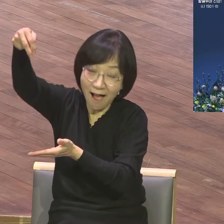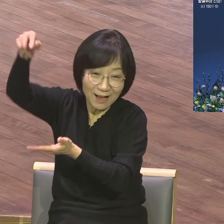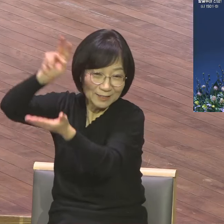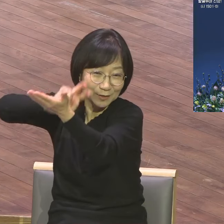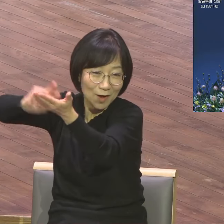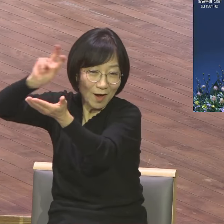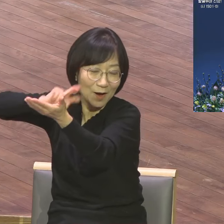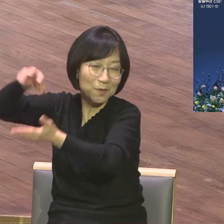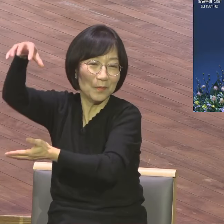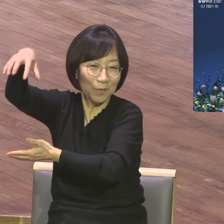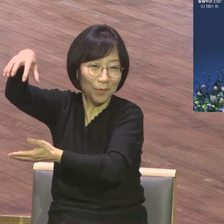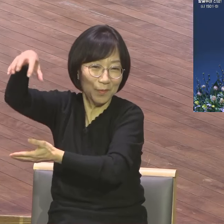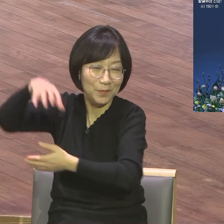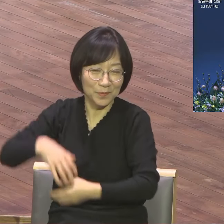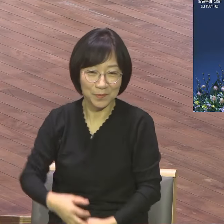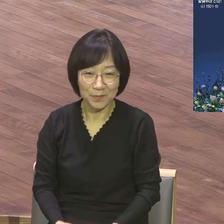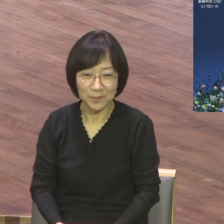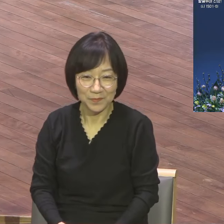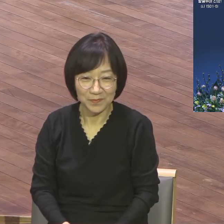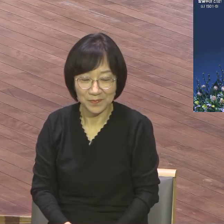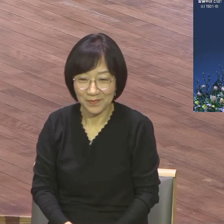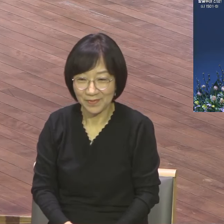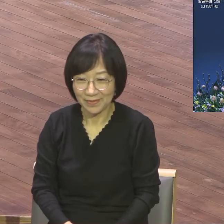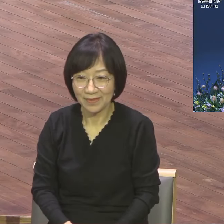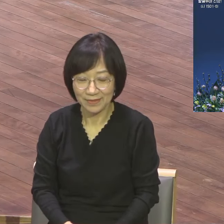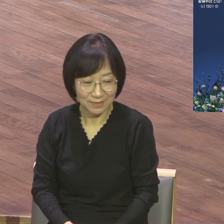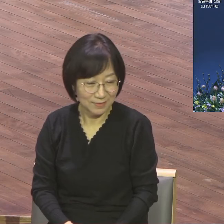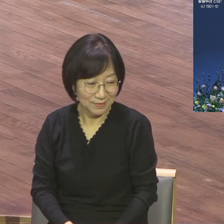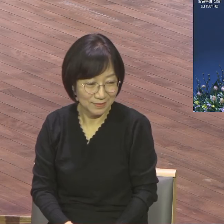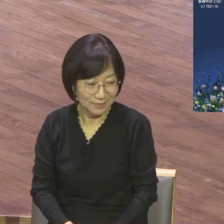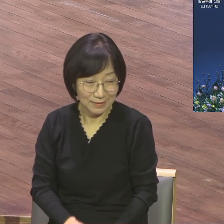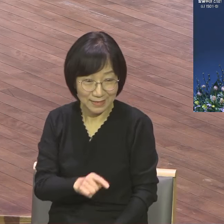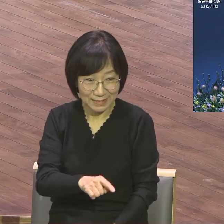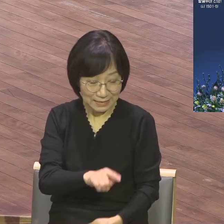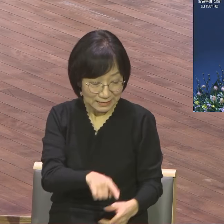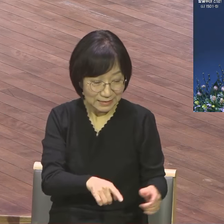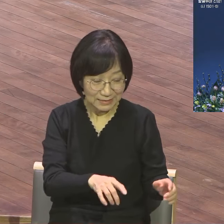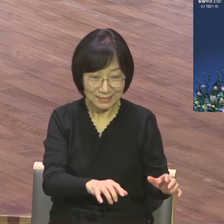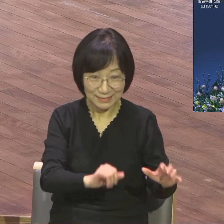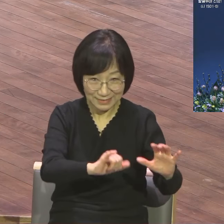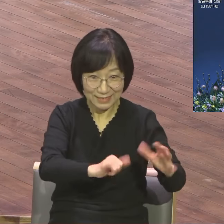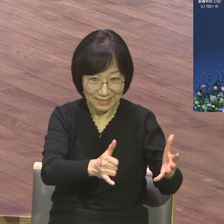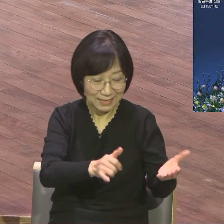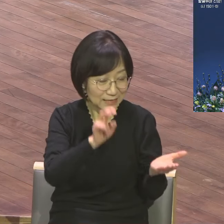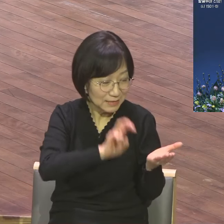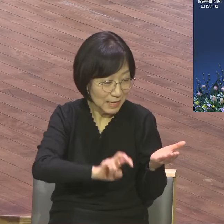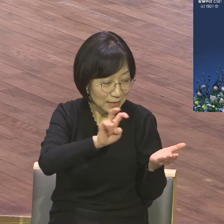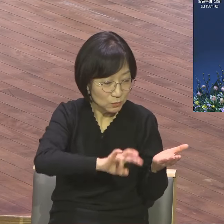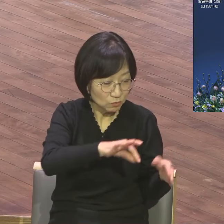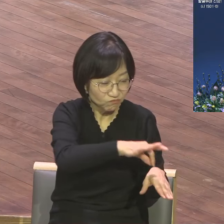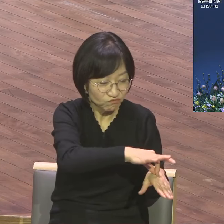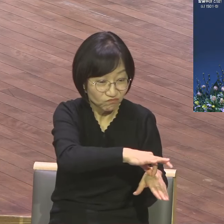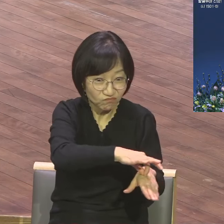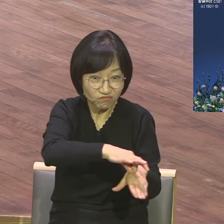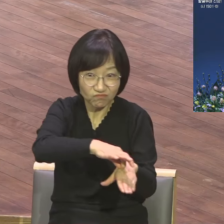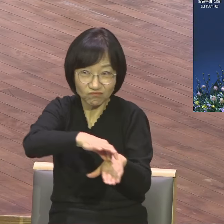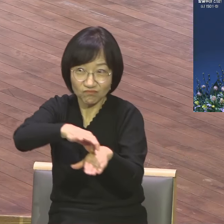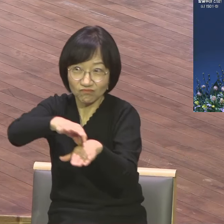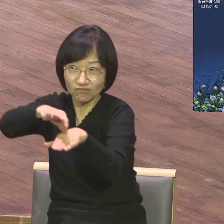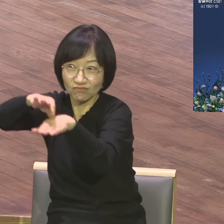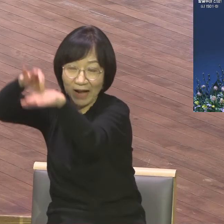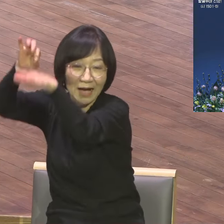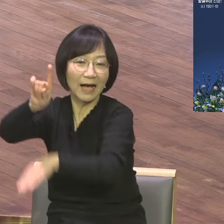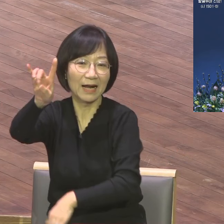유일하게 찬송의 예배 행위가 천국에서 그대로 돼요. 이 지상에 있던 것이 딱 하나밖에